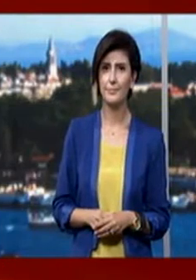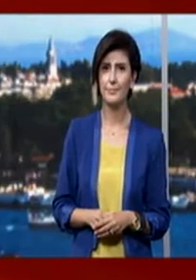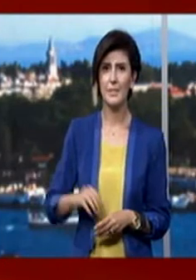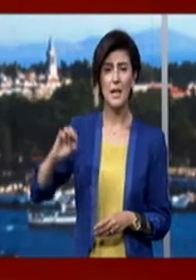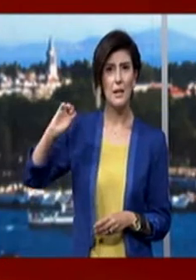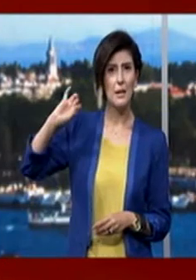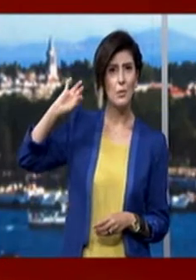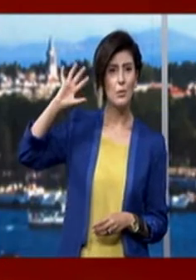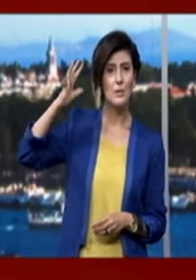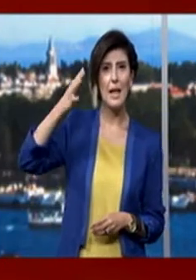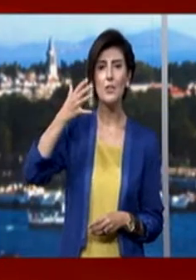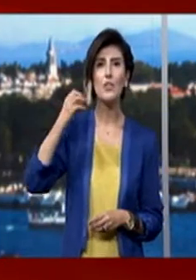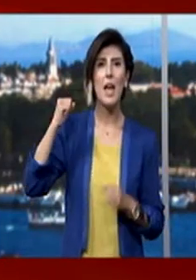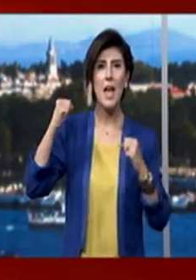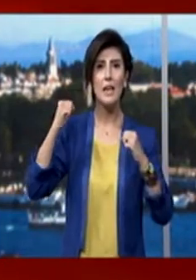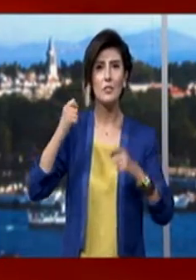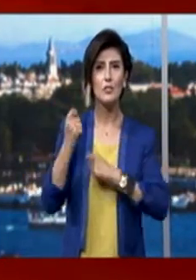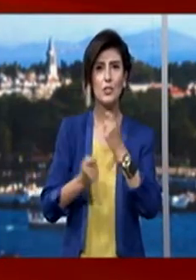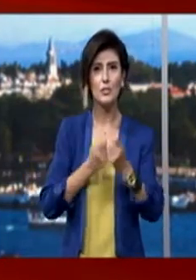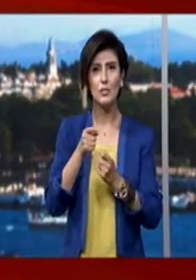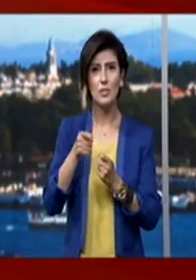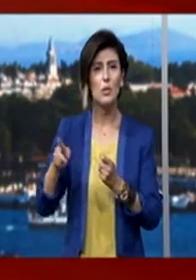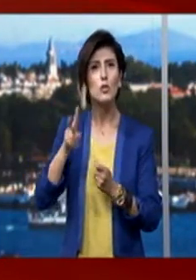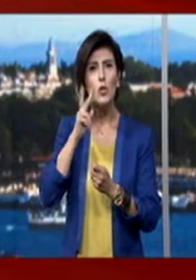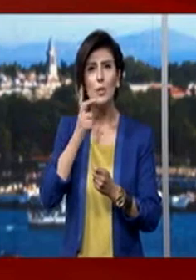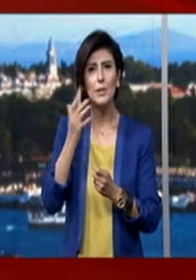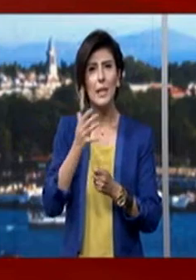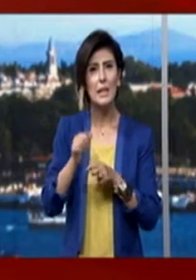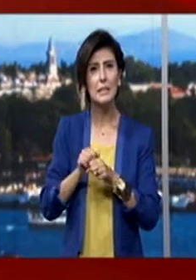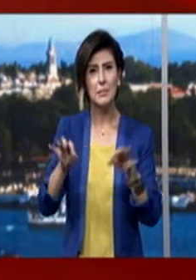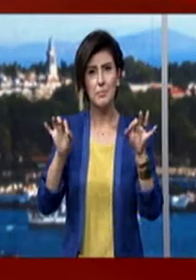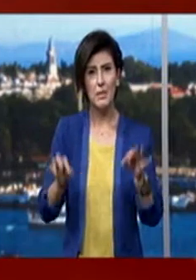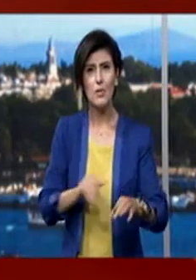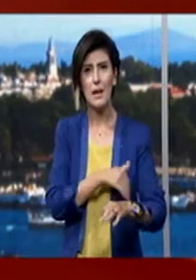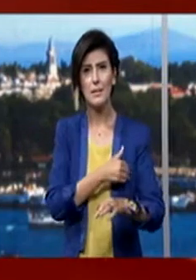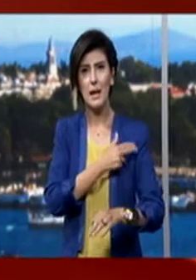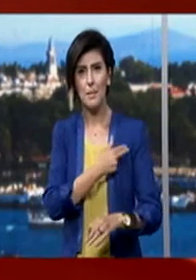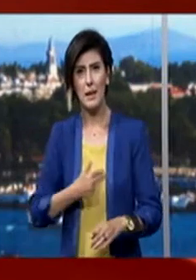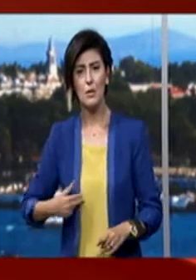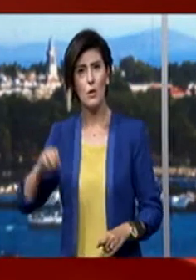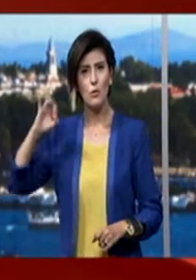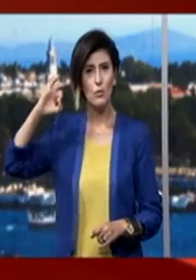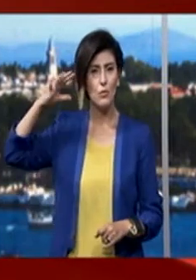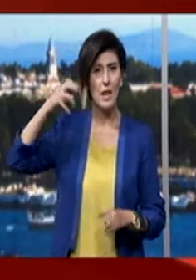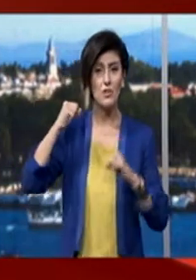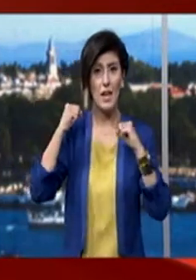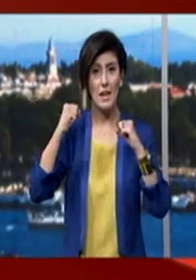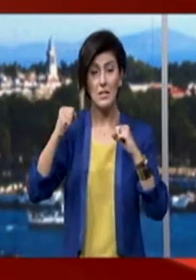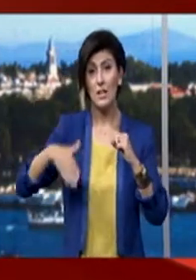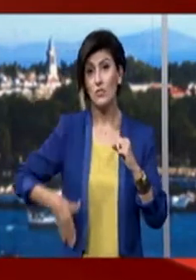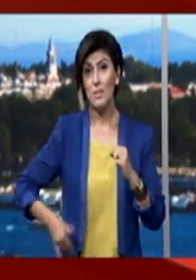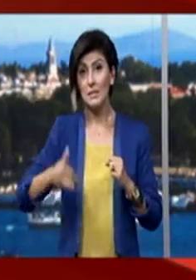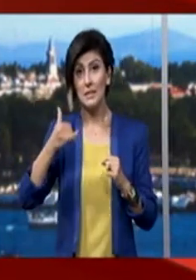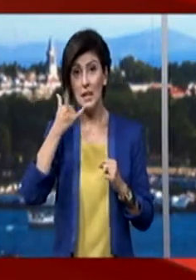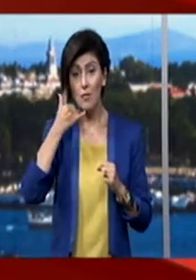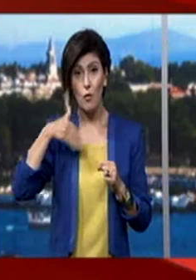Güneş enerjisiyle çalışan cihazlar son yıllarda yaygınlaşmaya başladı. Aksaray Belediyesi'nde güneş enerjisiyle cep telefonlarını